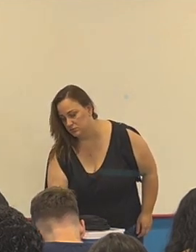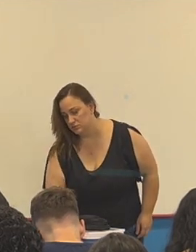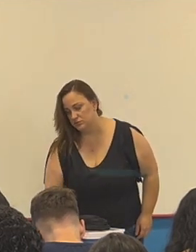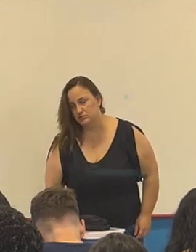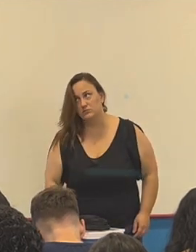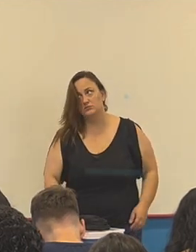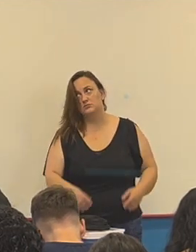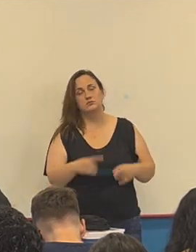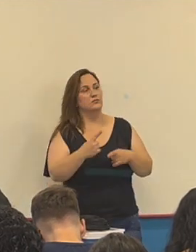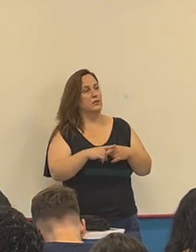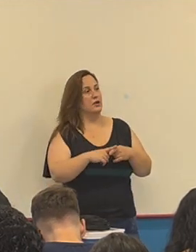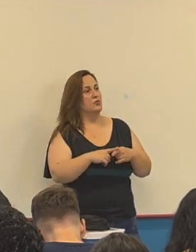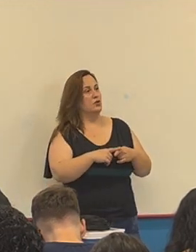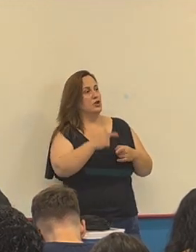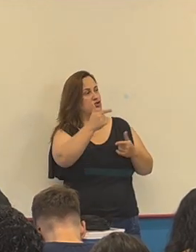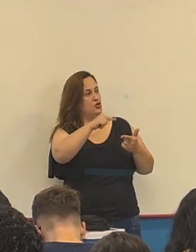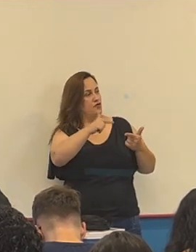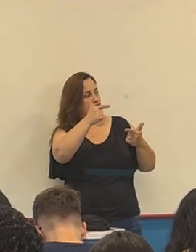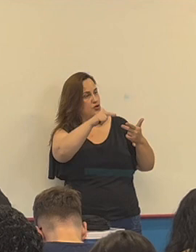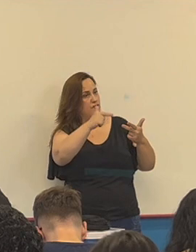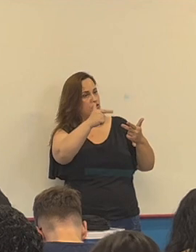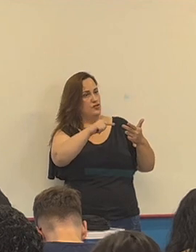É, então,